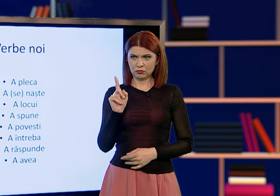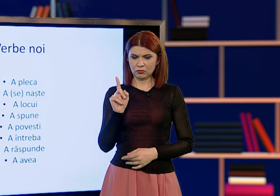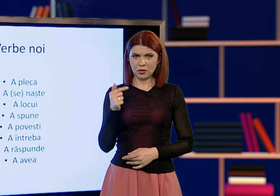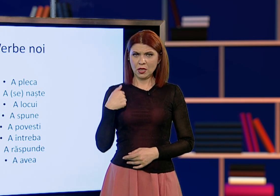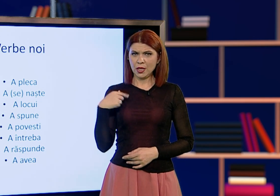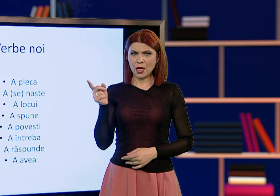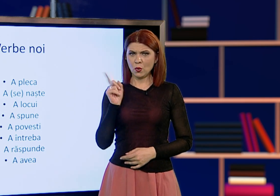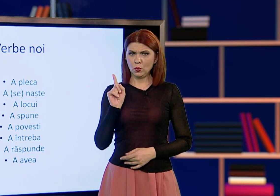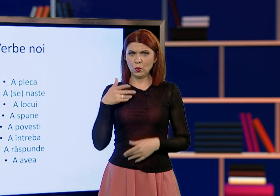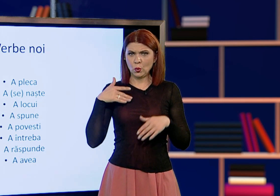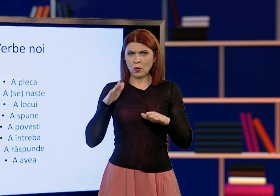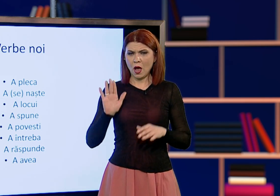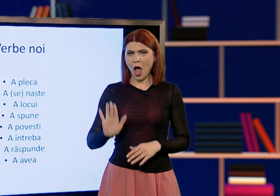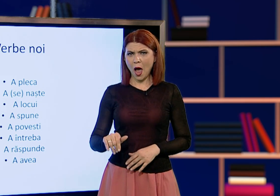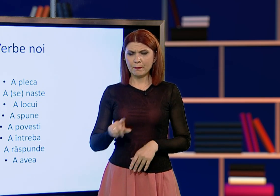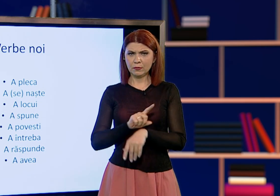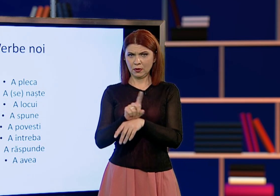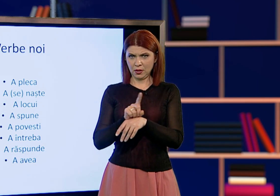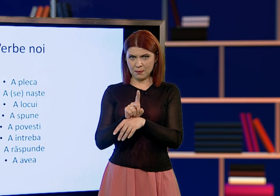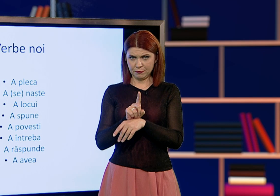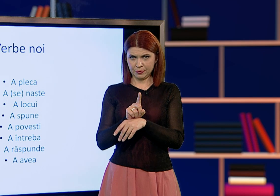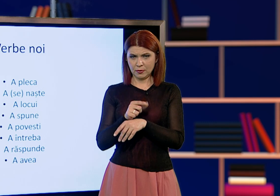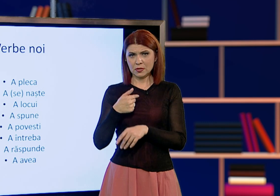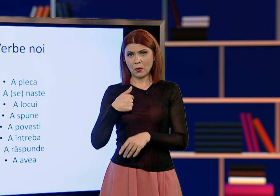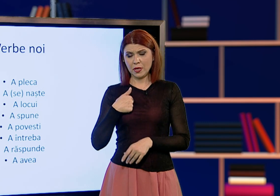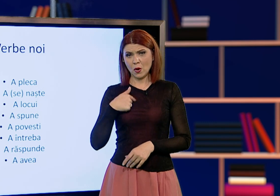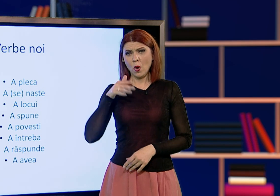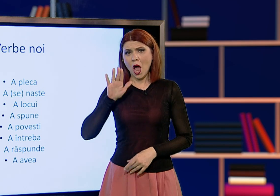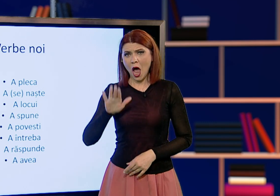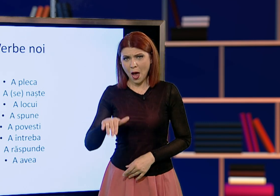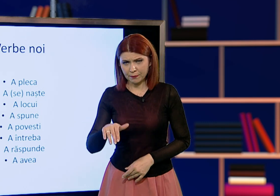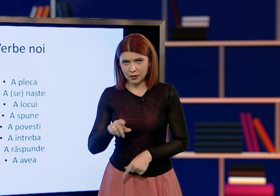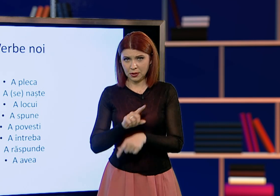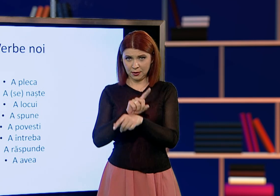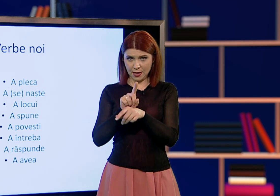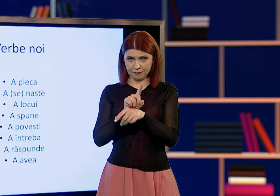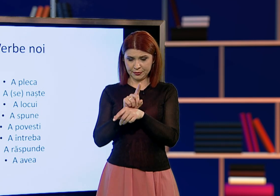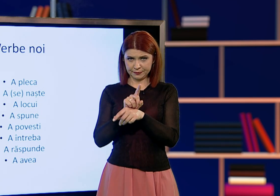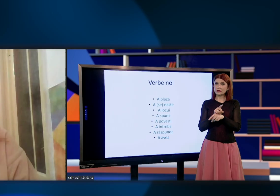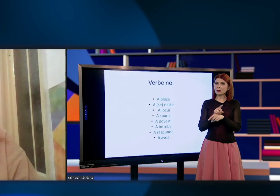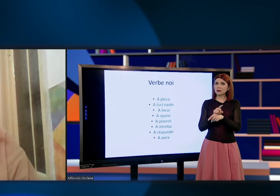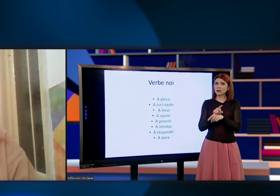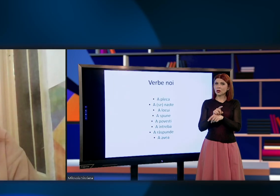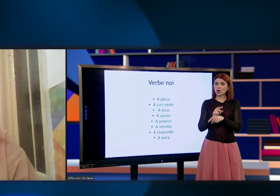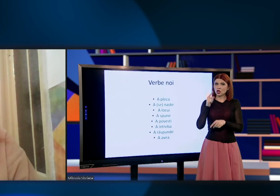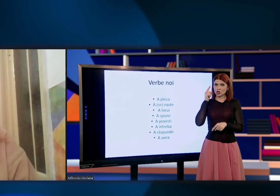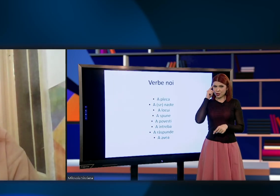eu nu am timp sau Eu am timp știu